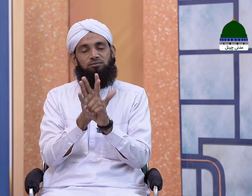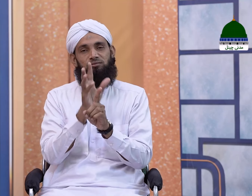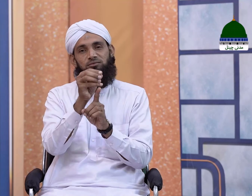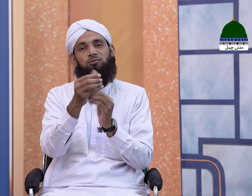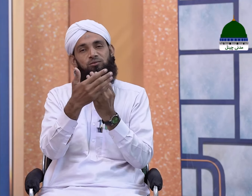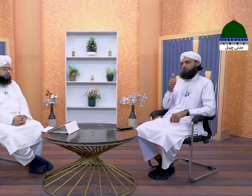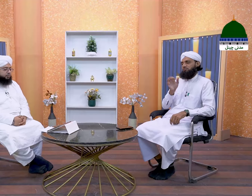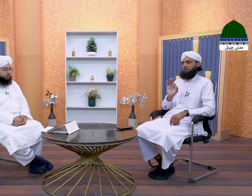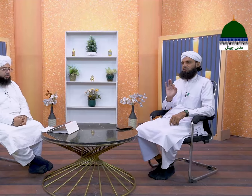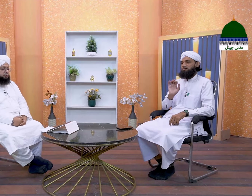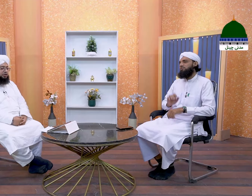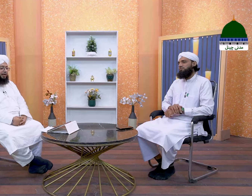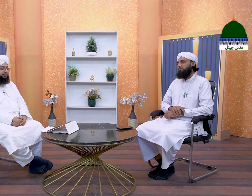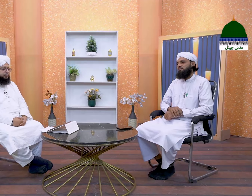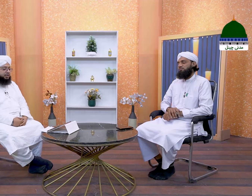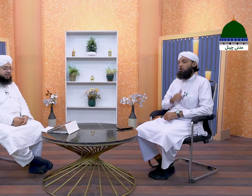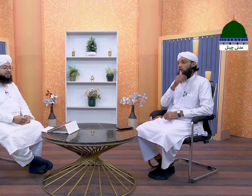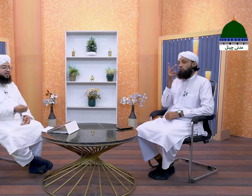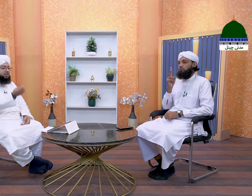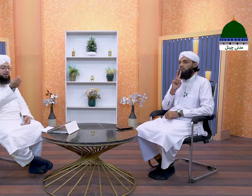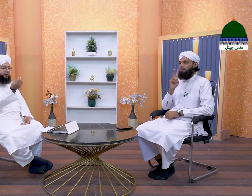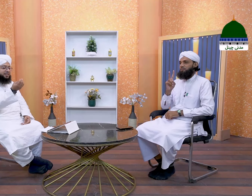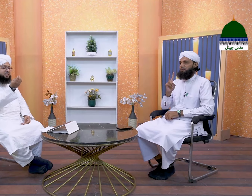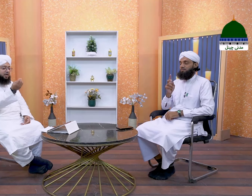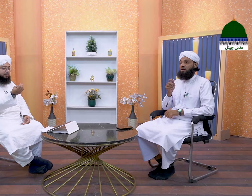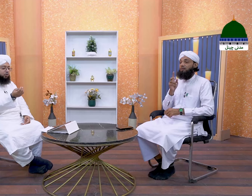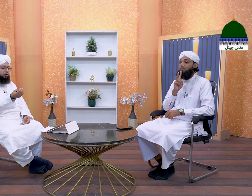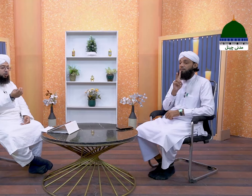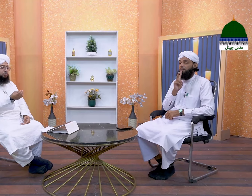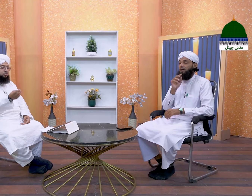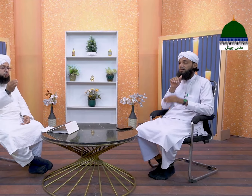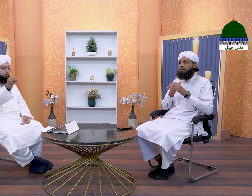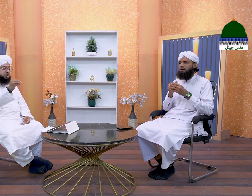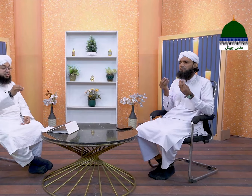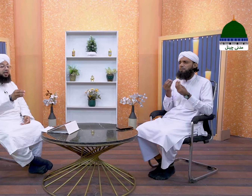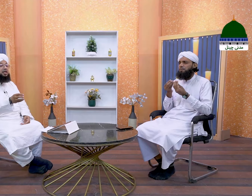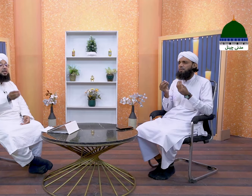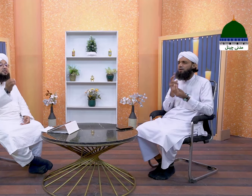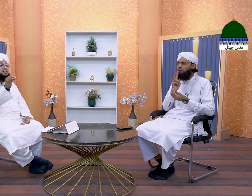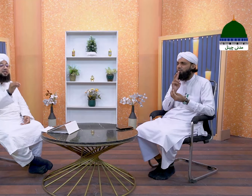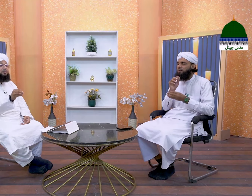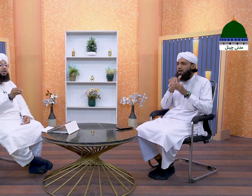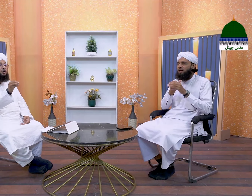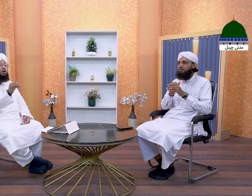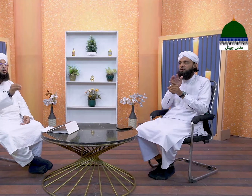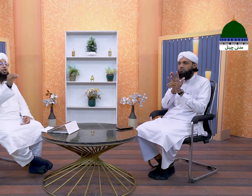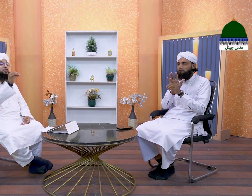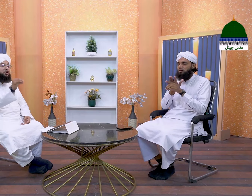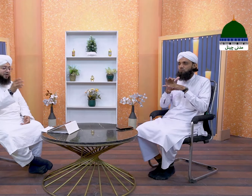تعزیت کریں۔ دوسری بات، تعزیتی الفاظ نرم ہوں جو تسلی، صبر اور دلجوئی والے